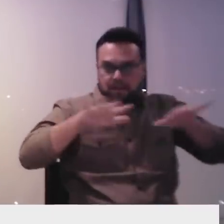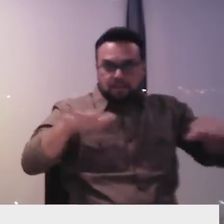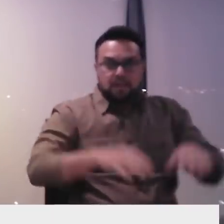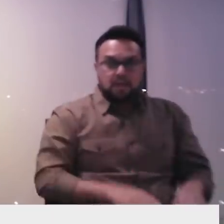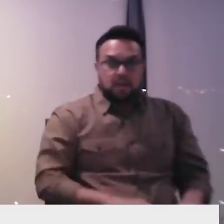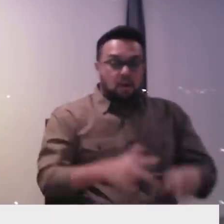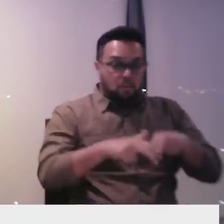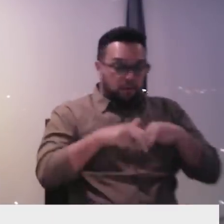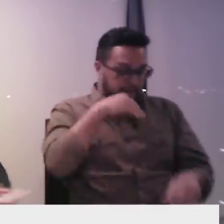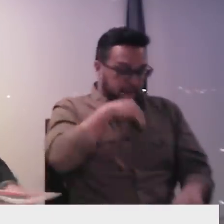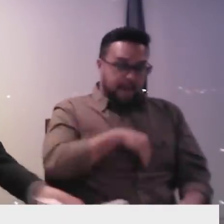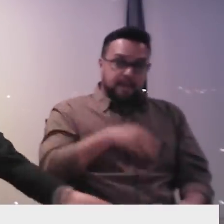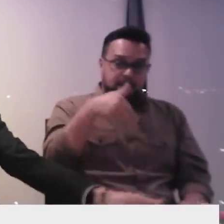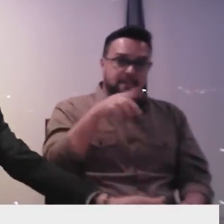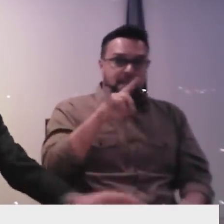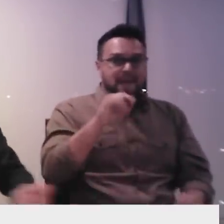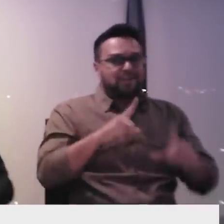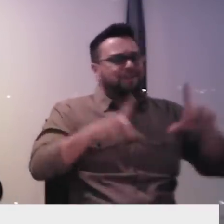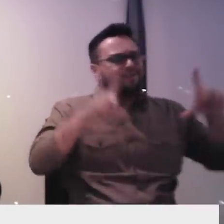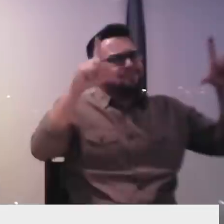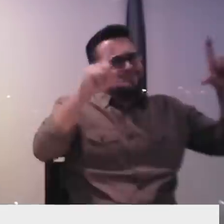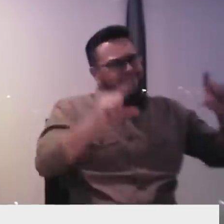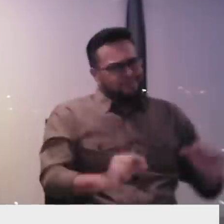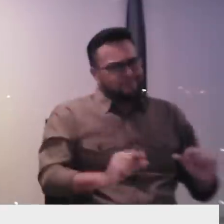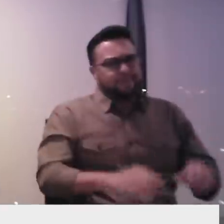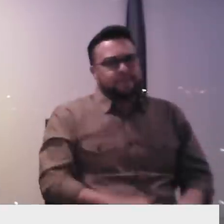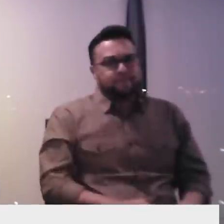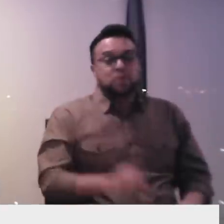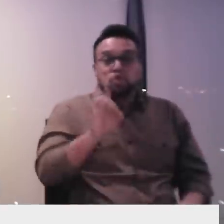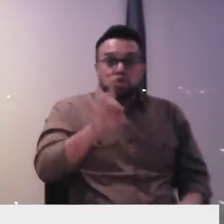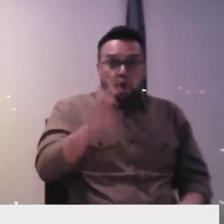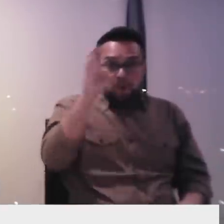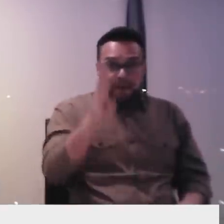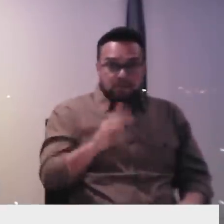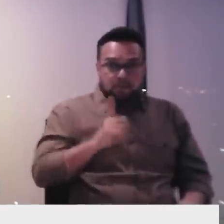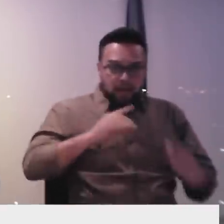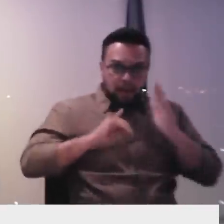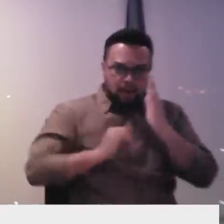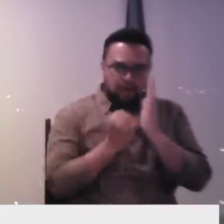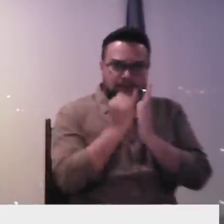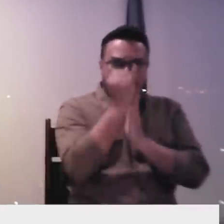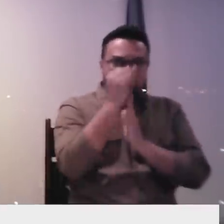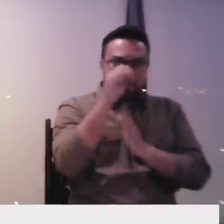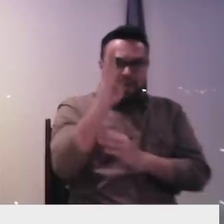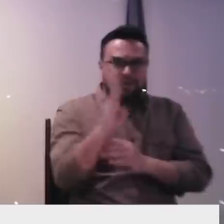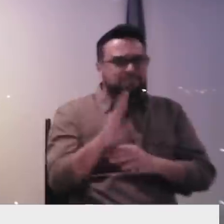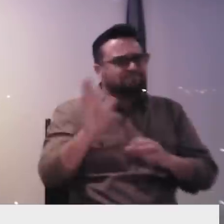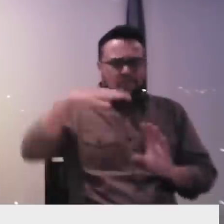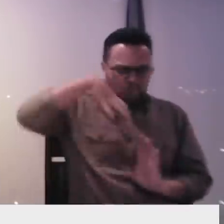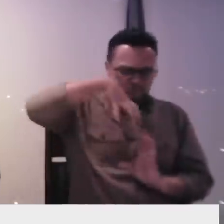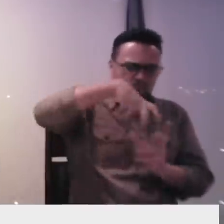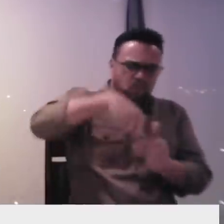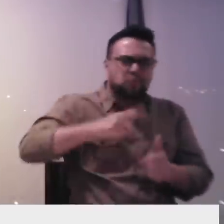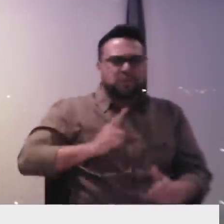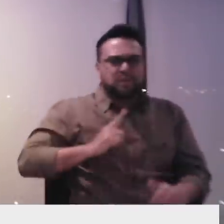média do pessoal caiu bastante. Agora, detalhe, não é apenas no Brasil que tivemos inflação. Inflação estamos tendo no mundo todo